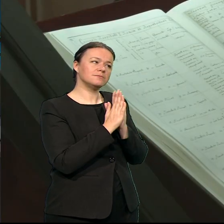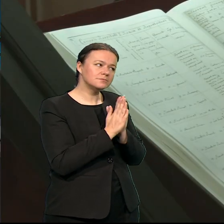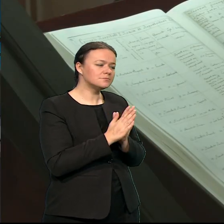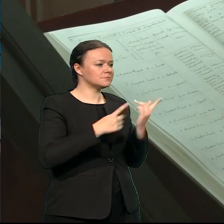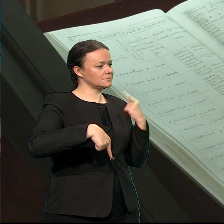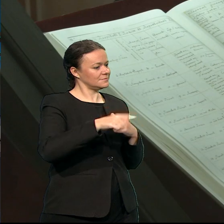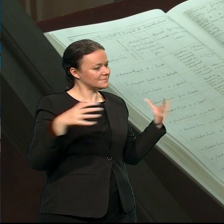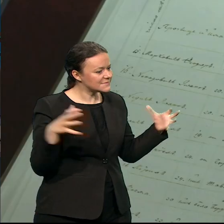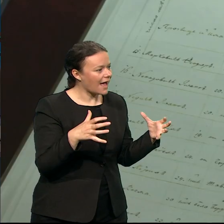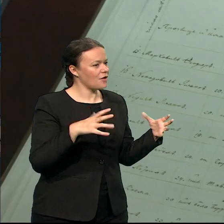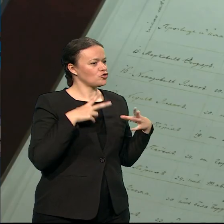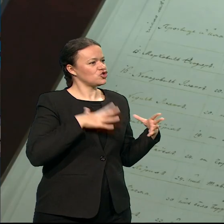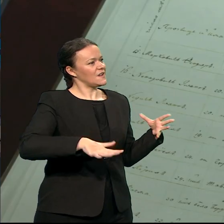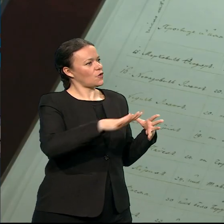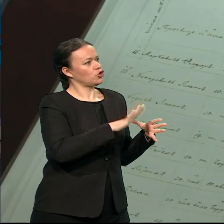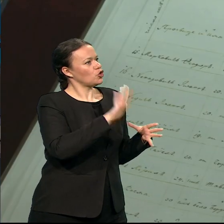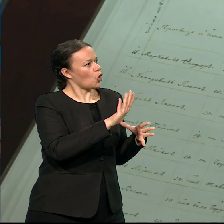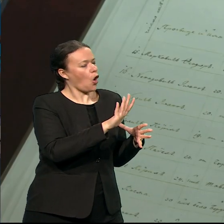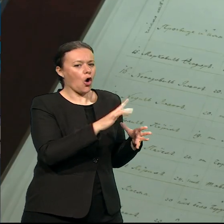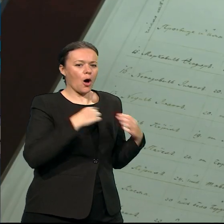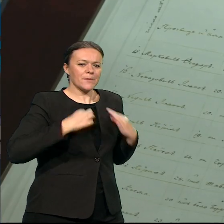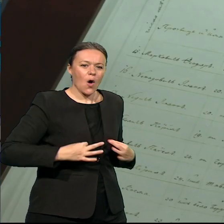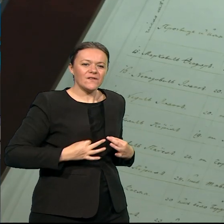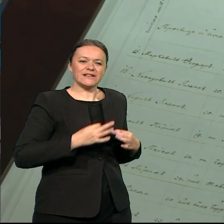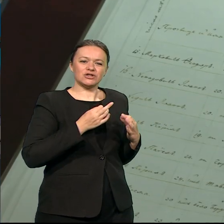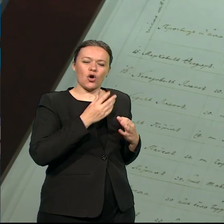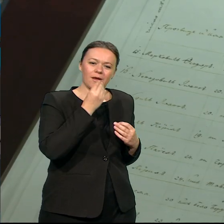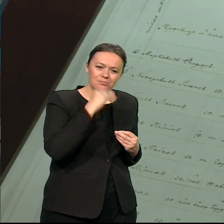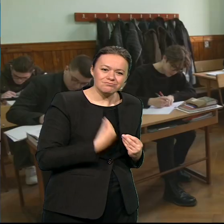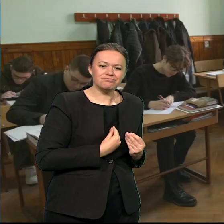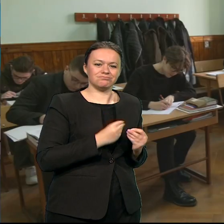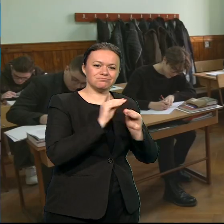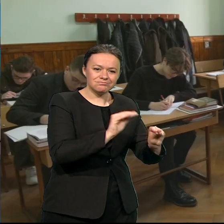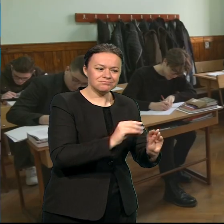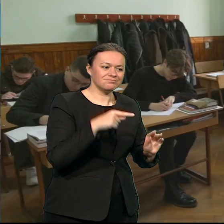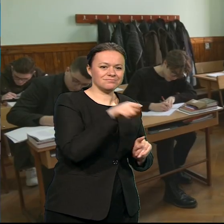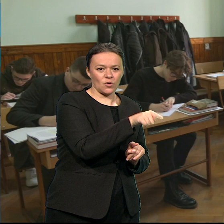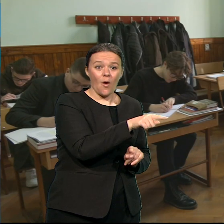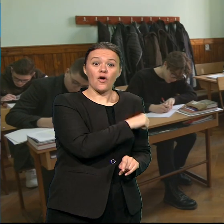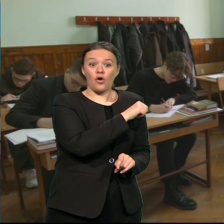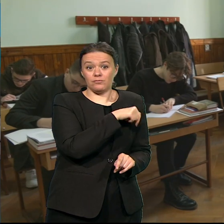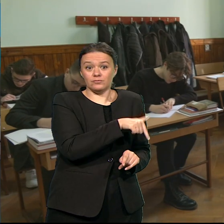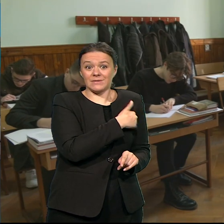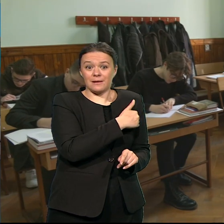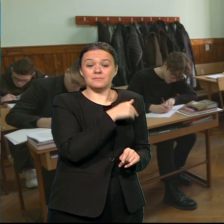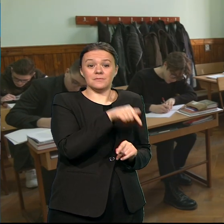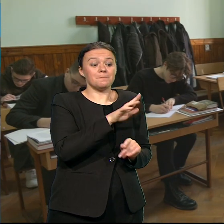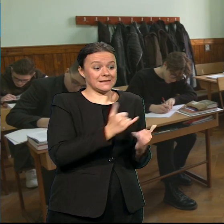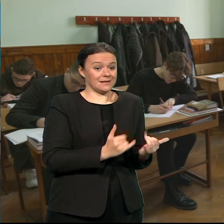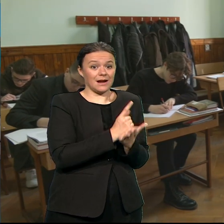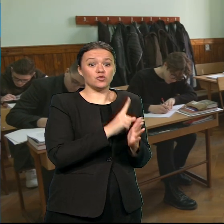znanja ono što profesori vekovima prenose na učenike Karlovačke bogoslovije, koju trenutno pohađa 110